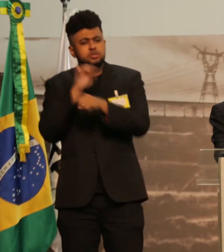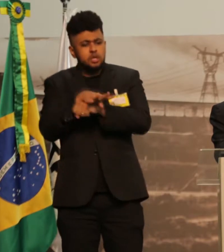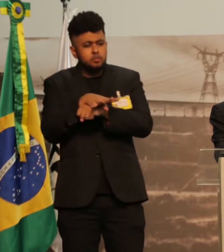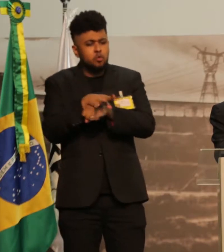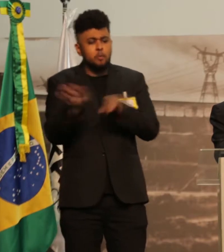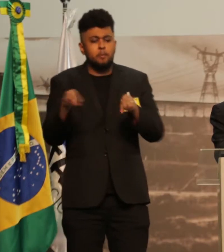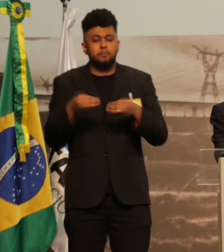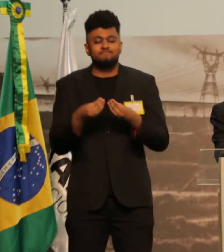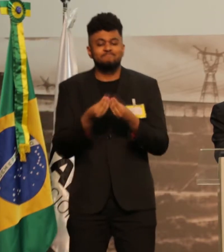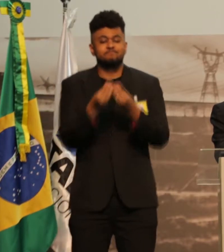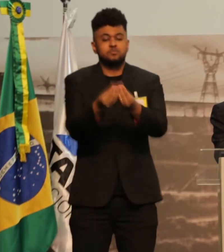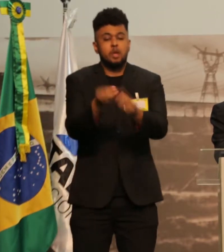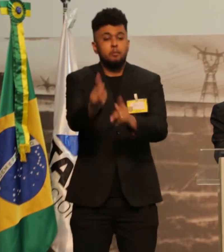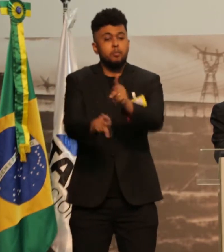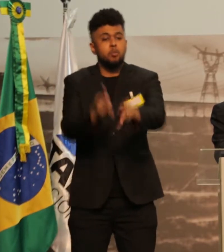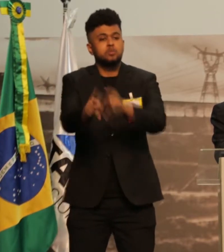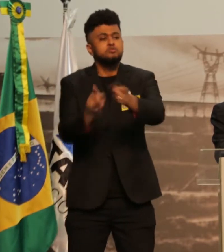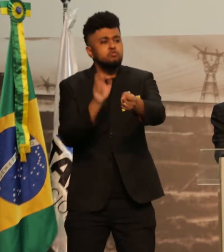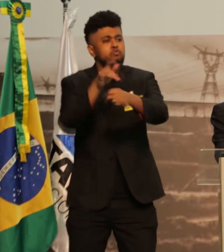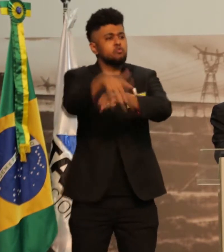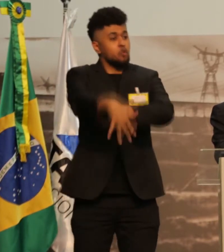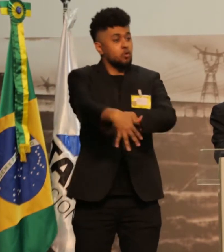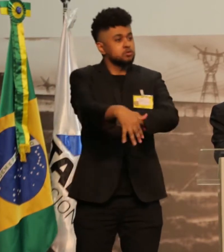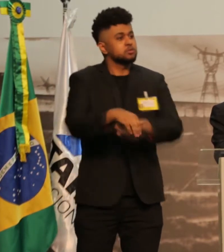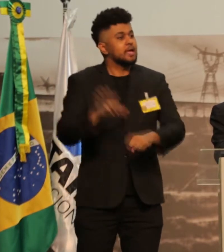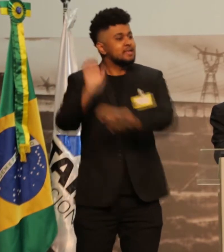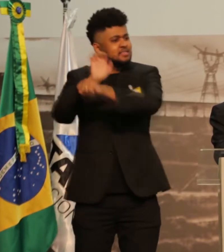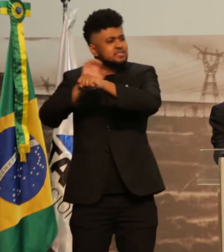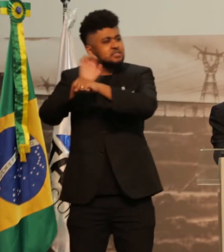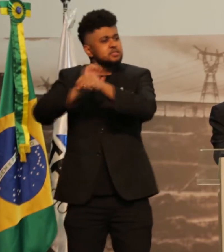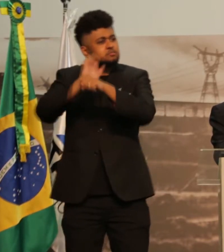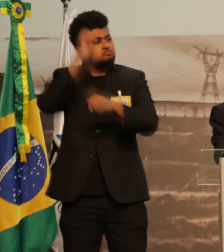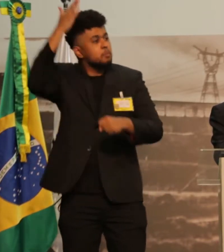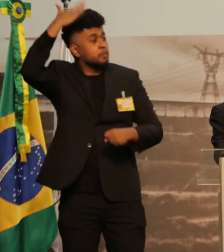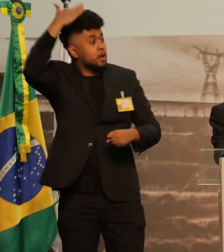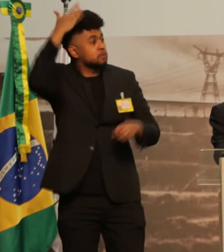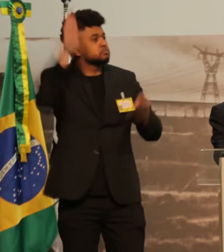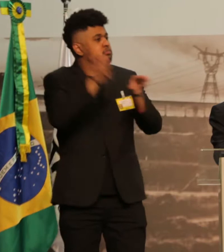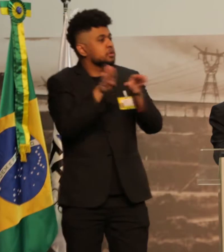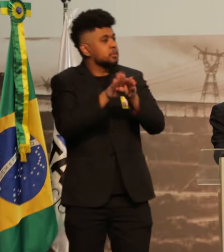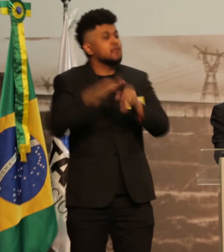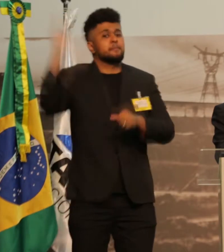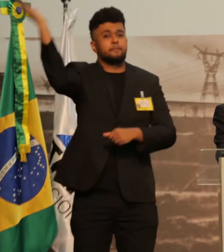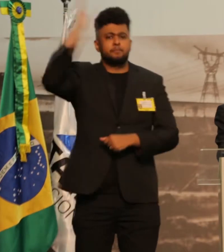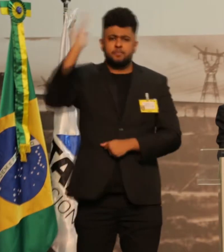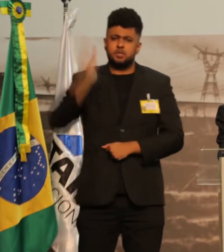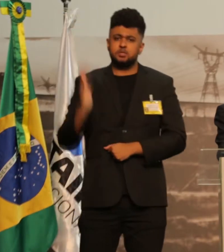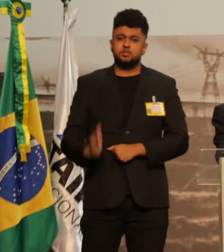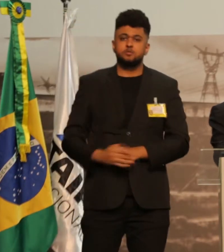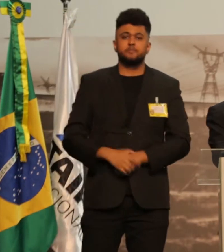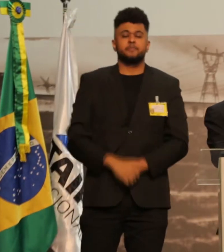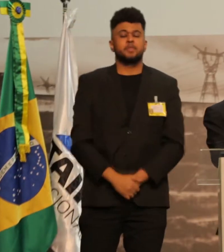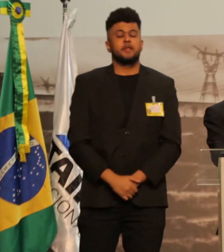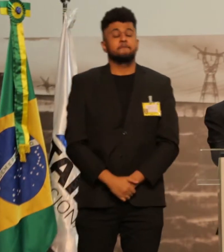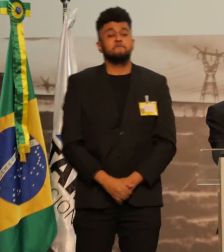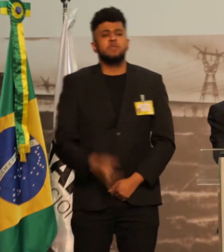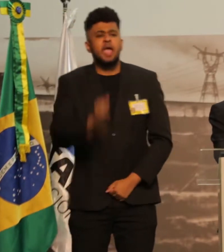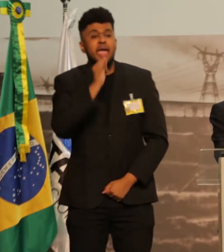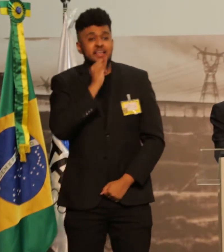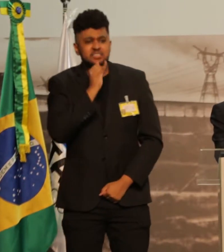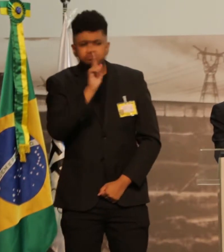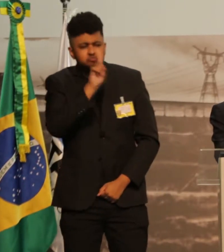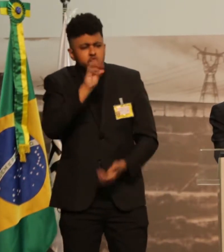da população de Foz do Iguaçu, do estado do Paraná e do Brasil. Exemplos